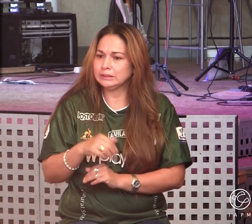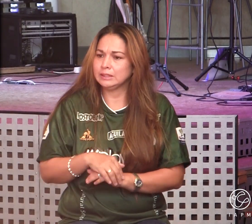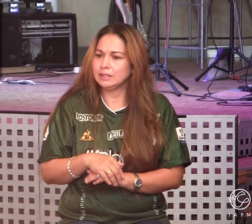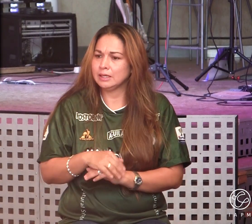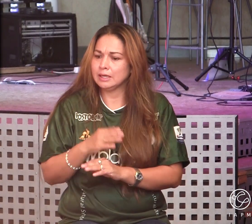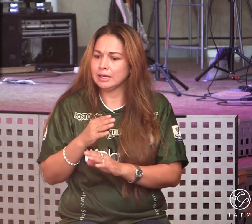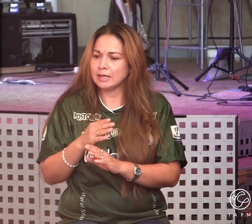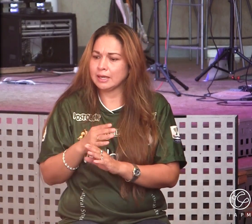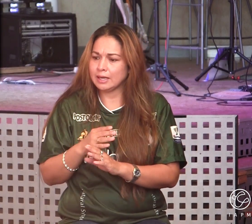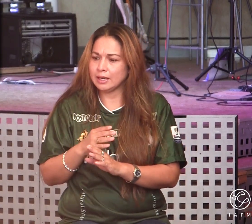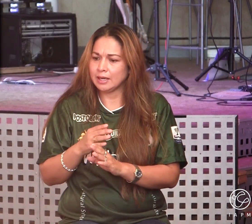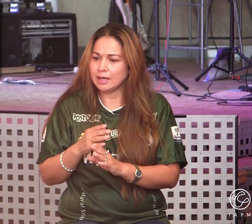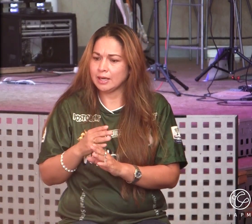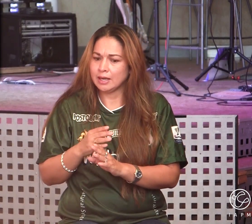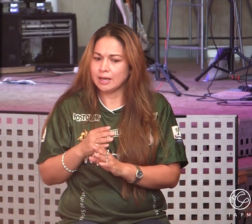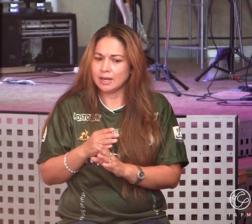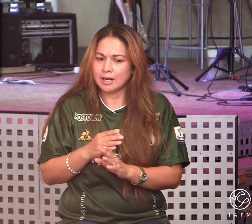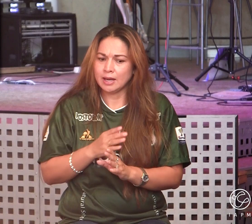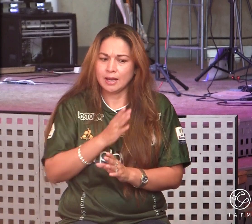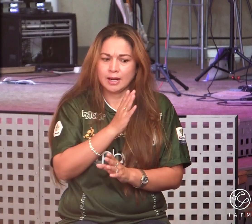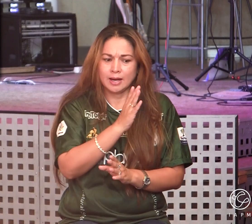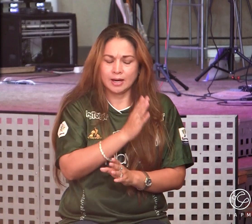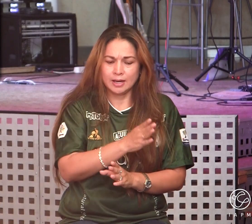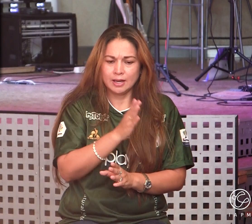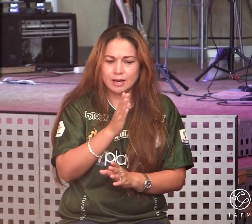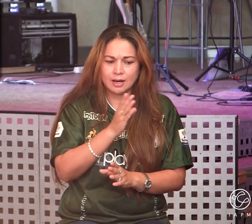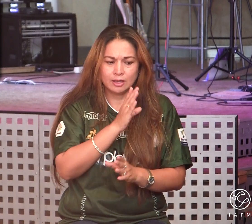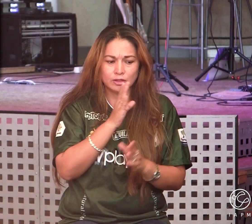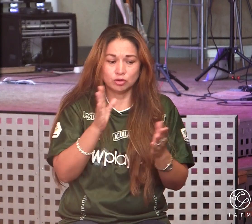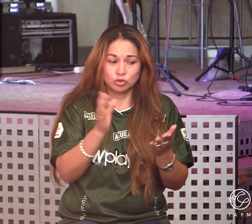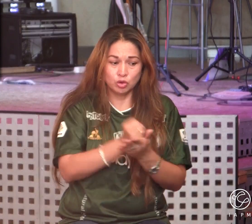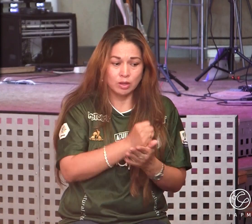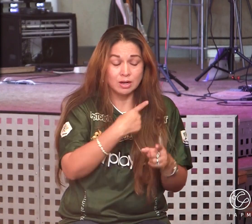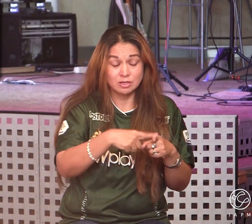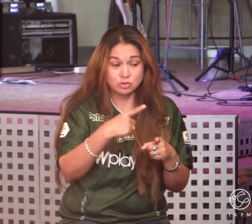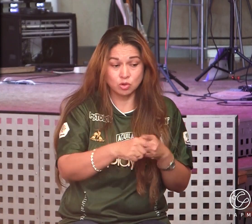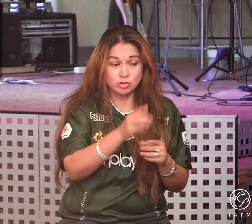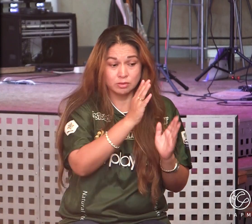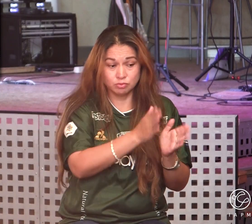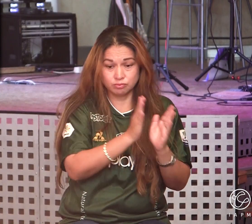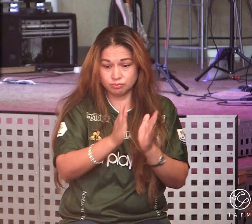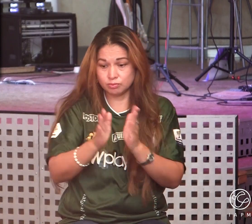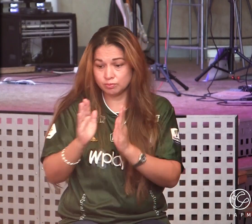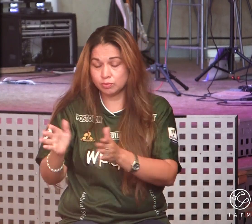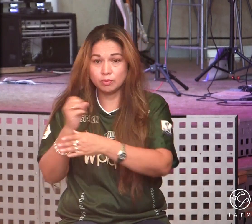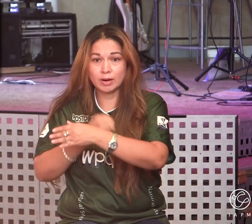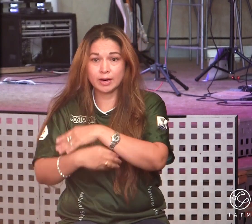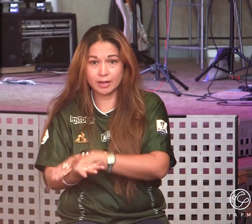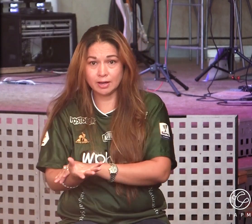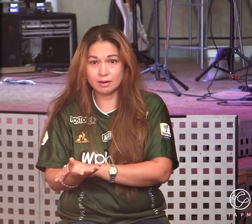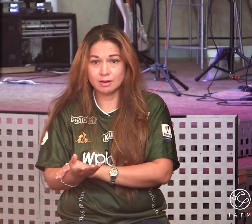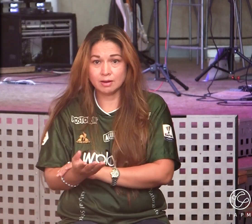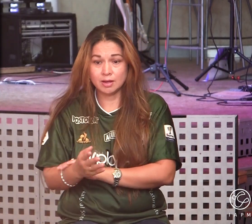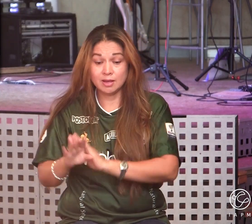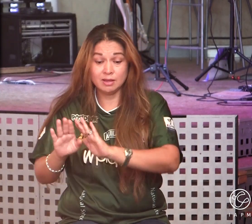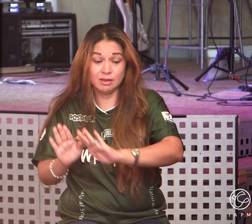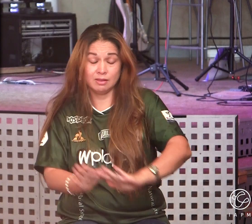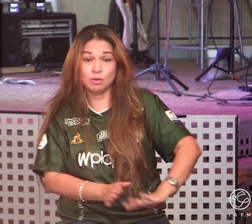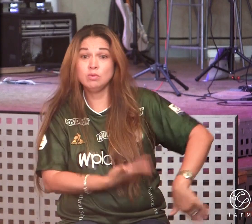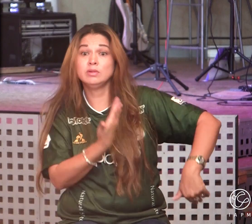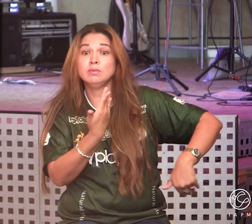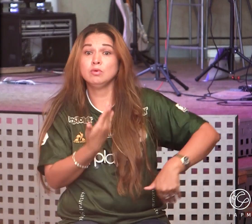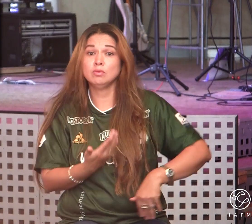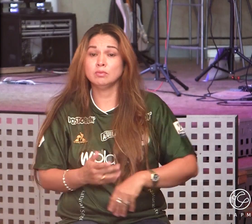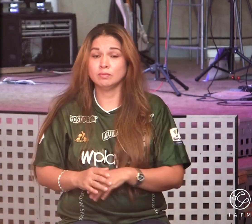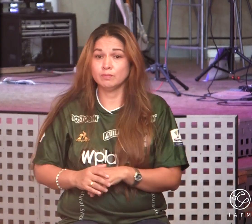no, Dios decide que sea lo último. Y creo que eso da una serie de mensajes, entre estos, que te quiero presentar, que quizá